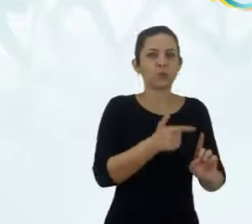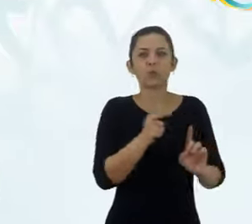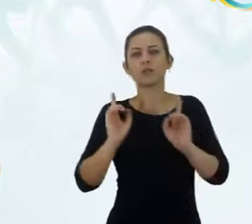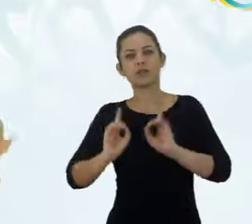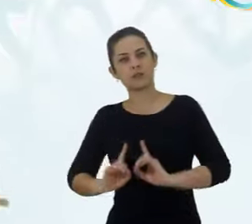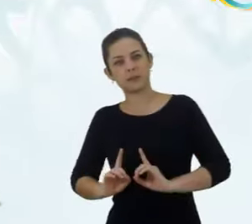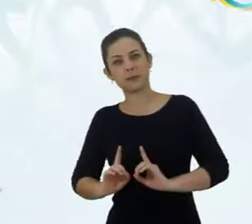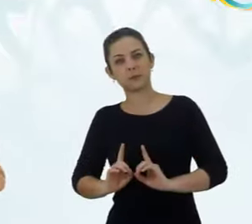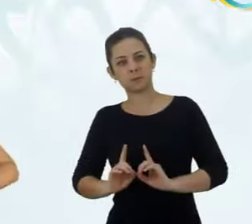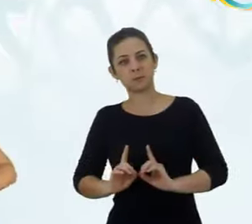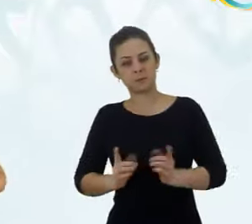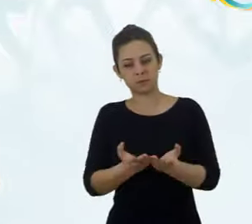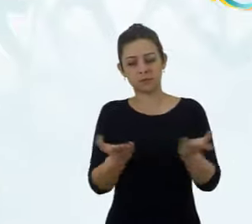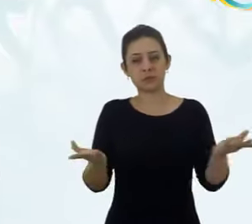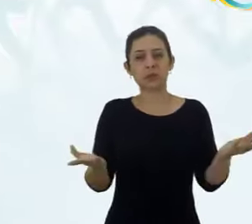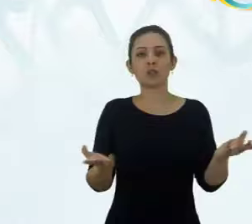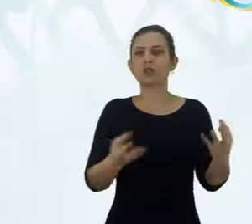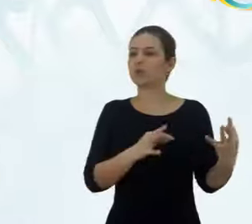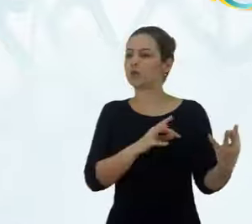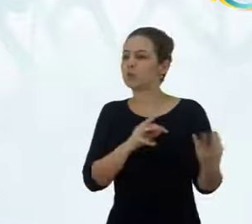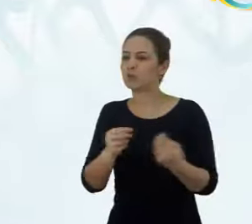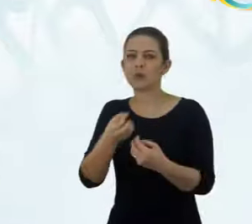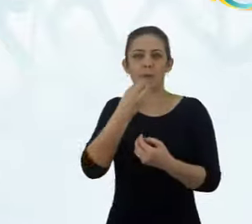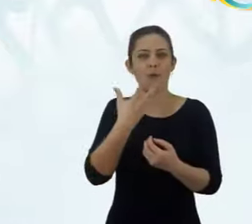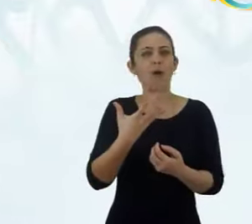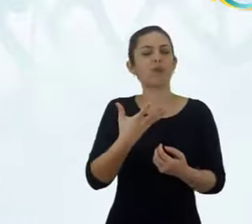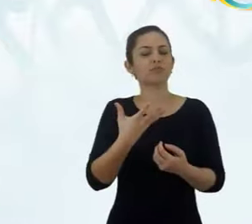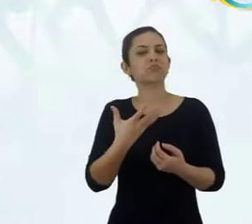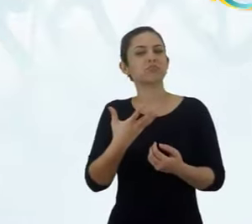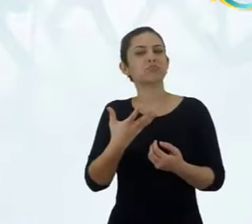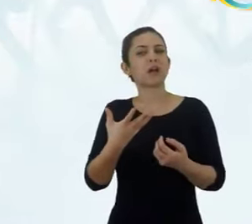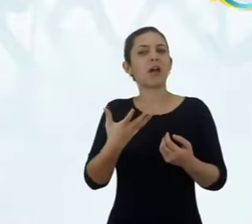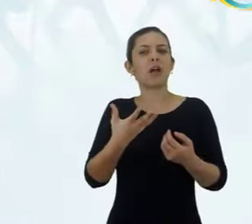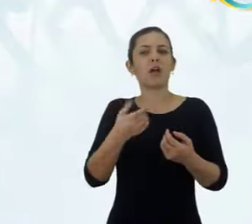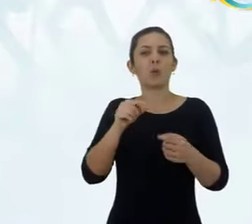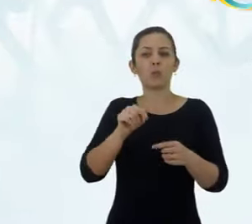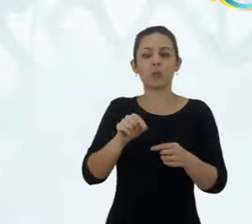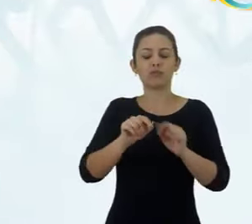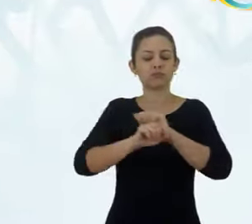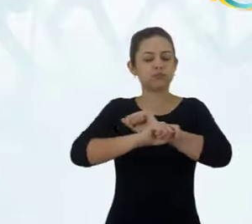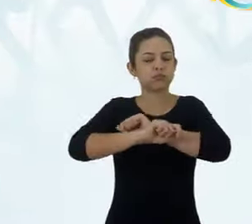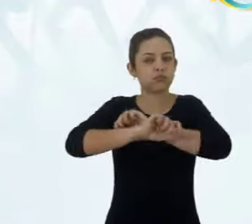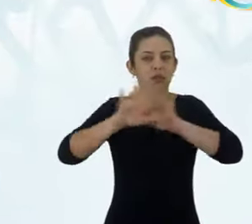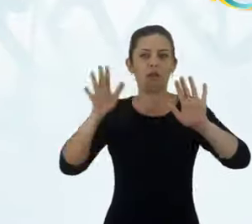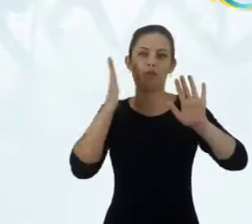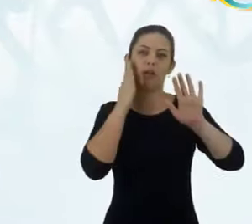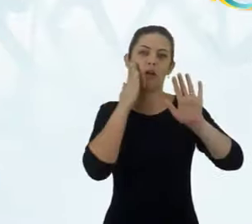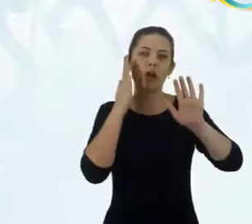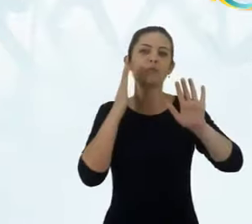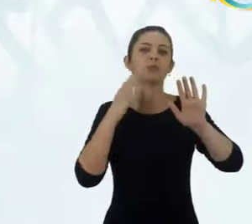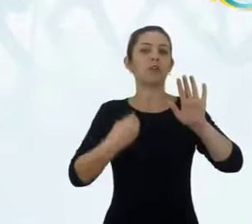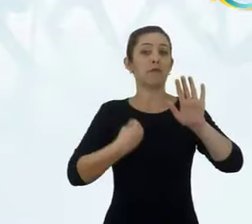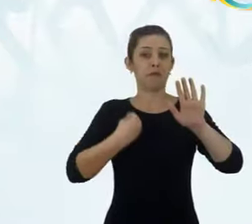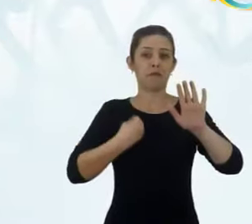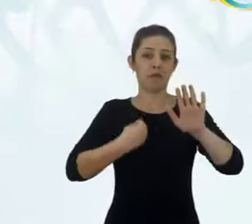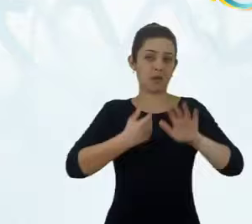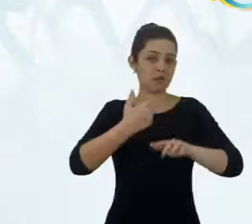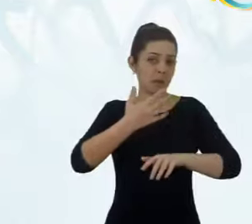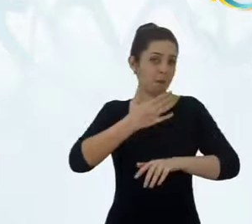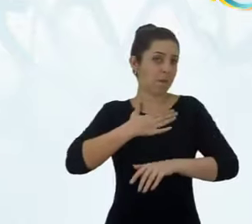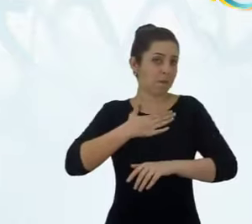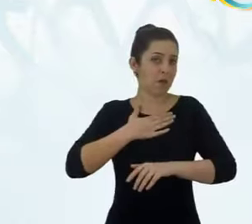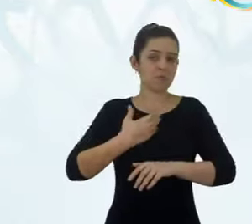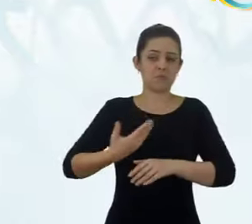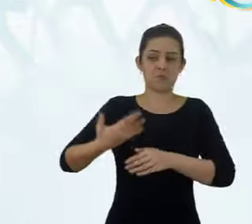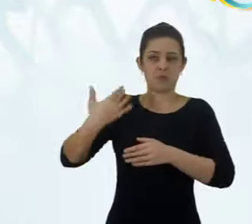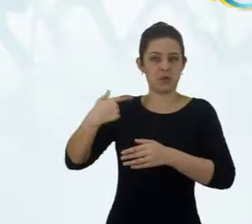deficiência, com os que não têm deficiência. Todos vão ser beneficiados. Isso é algo claro de uma própria vivência